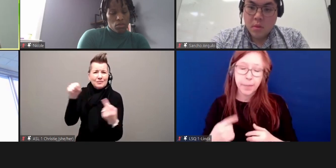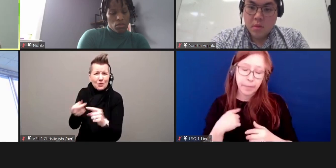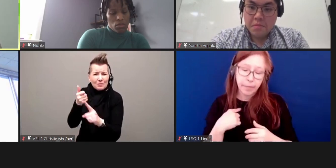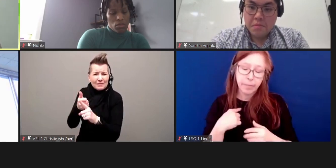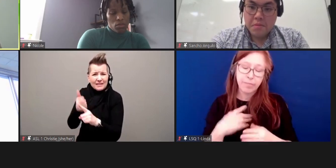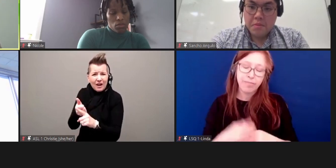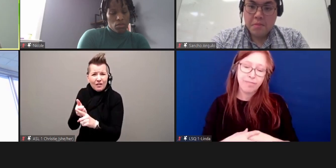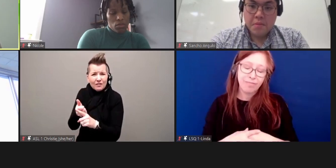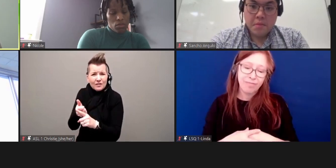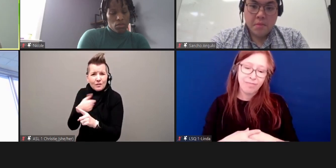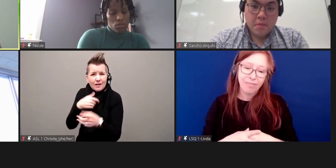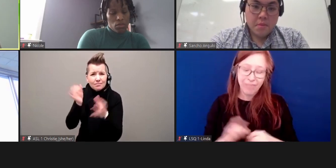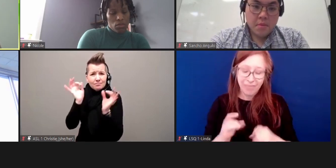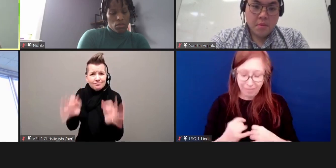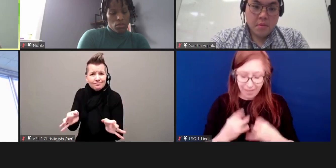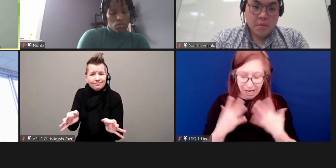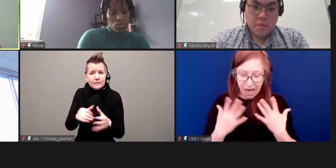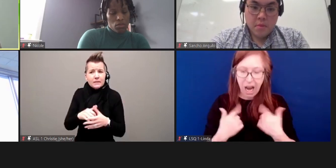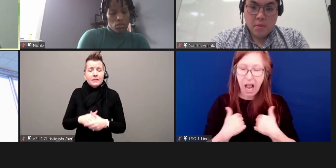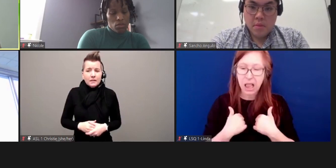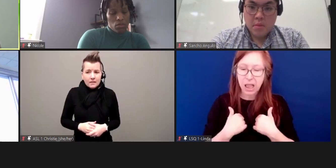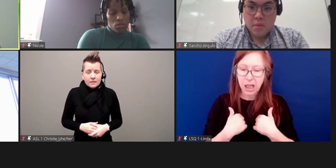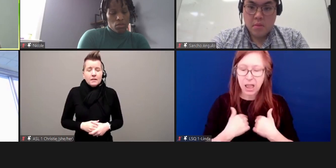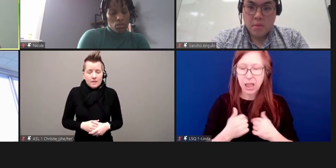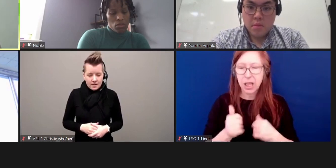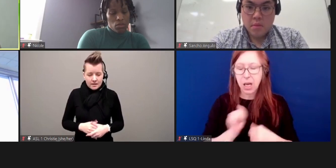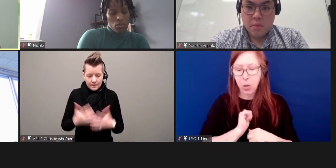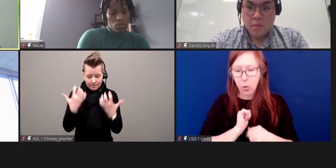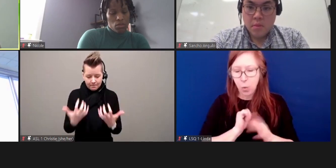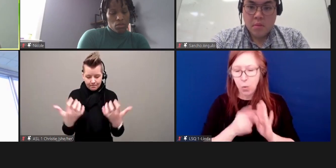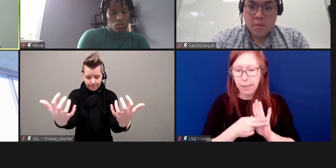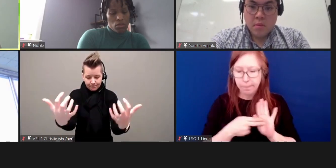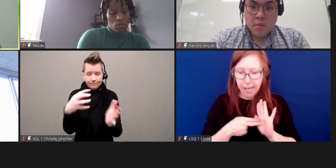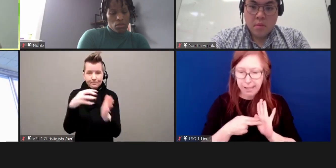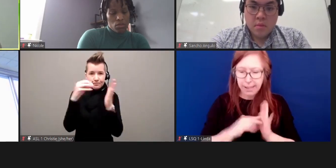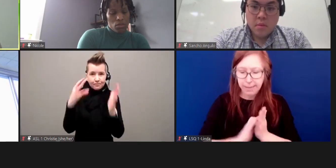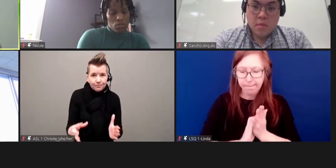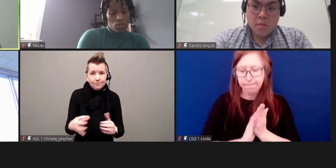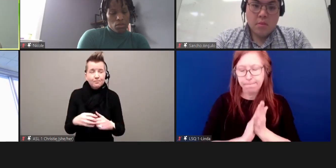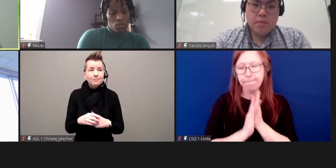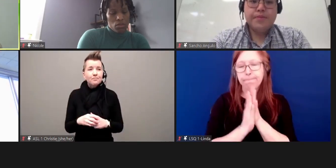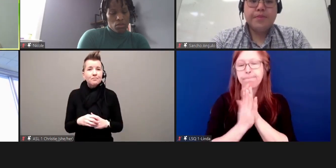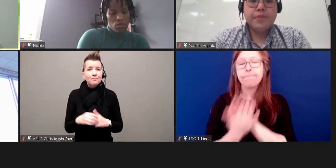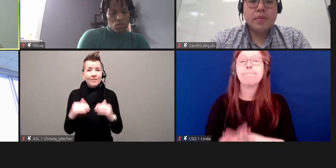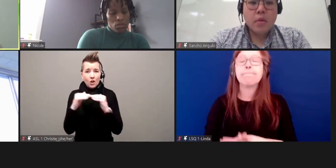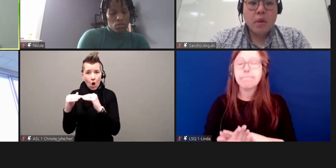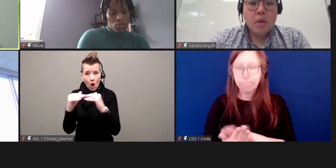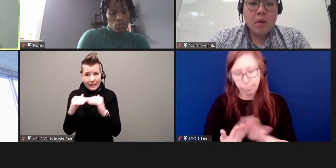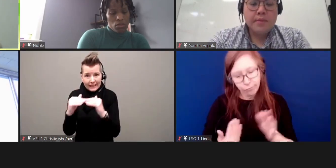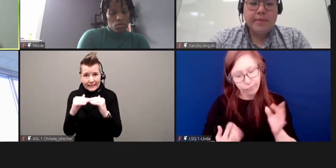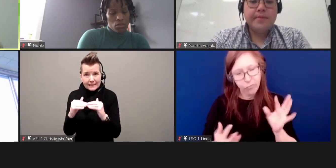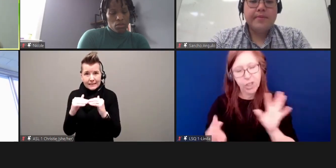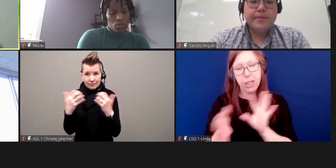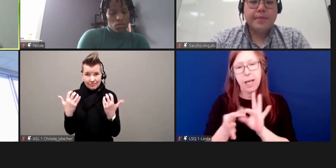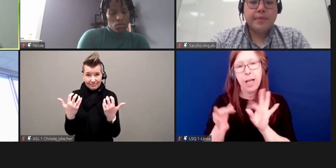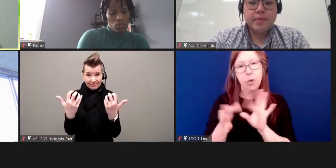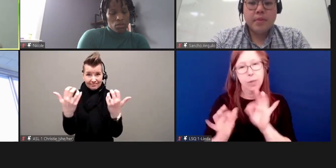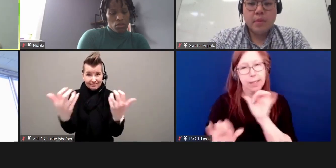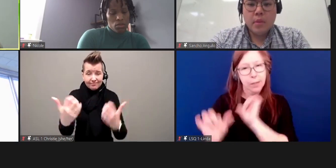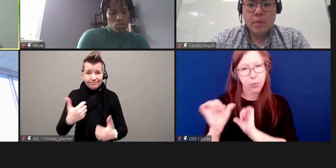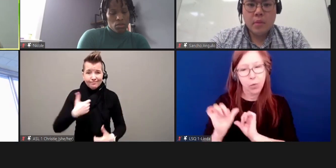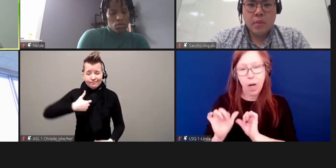travers cette haine de moi-même, cette auto-stigmatisation. Donc, j'ai raconté mon histoire devant mes